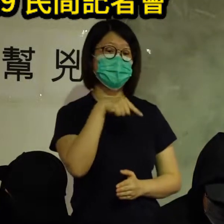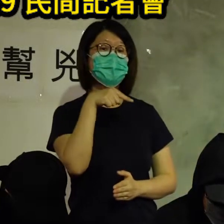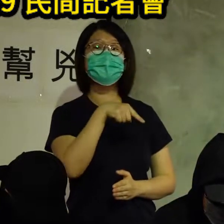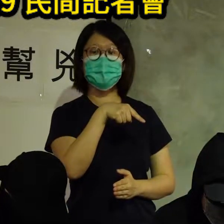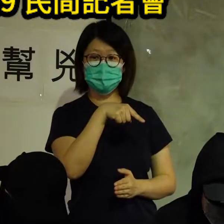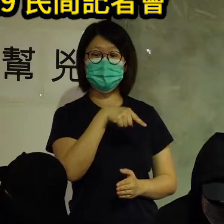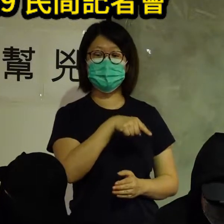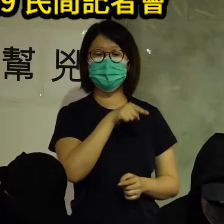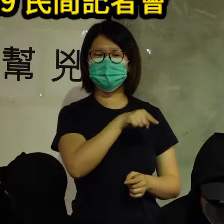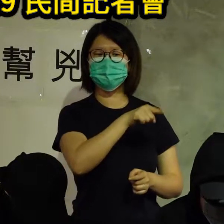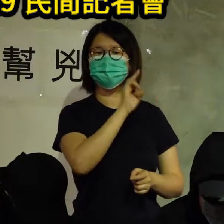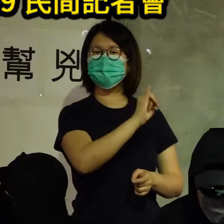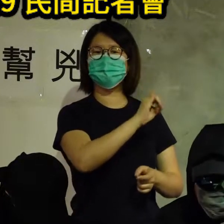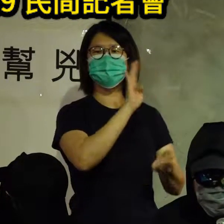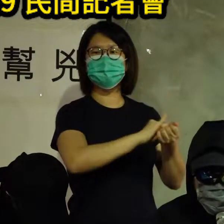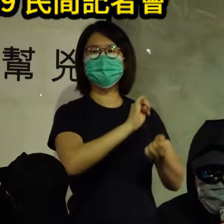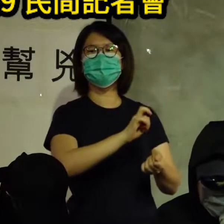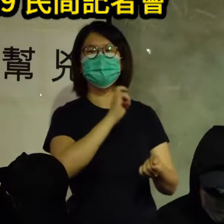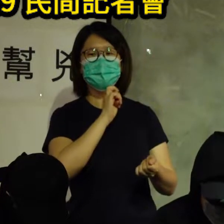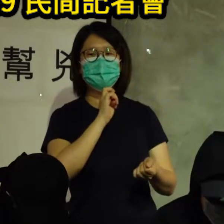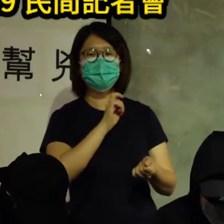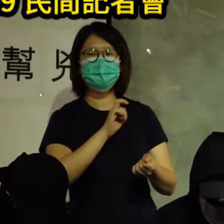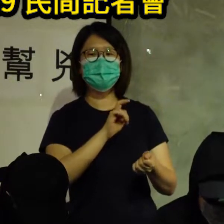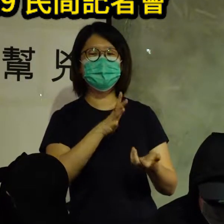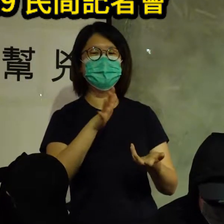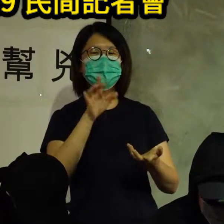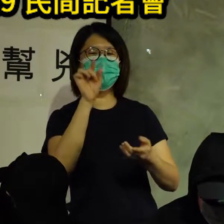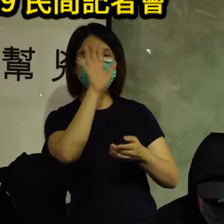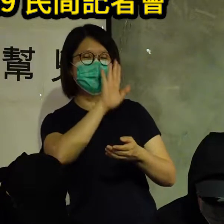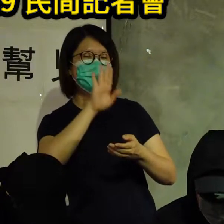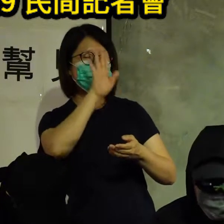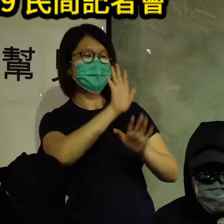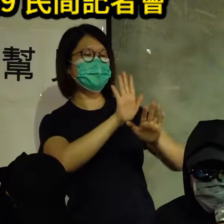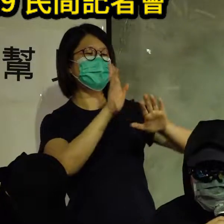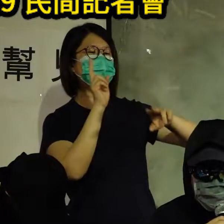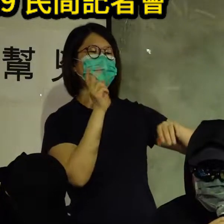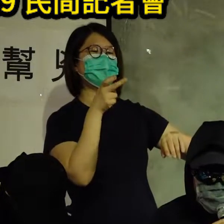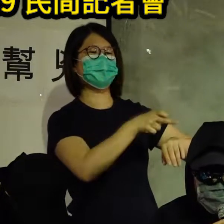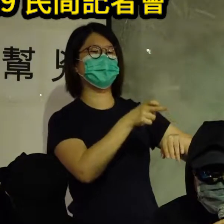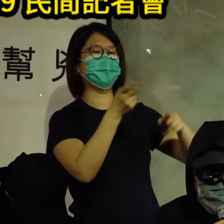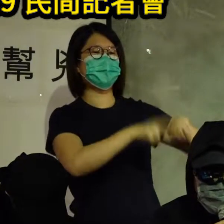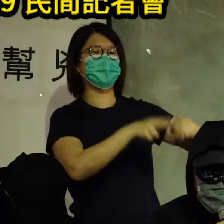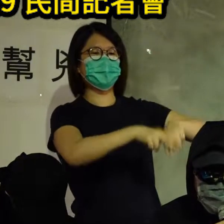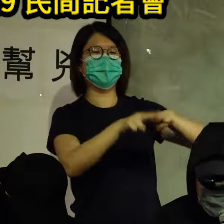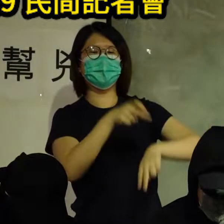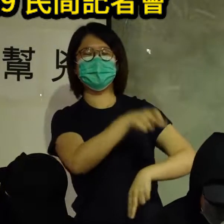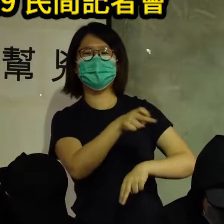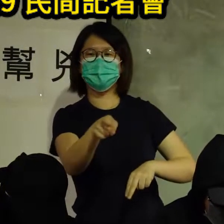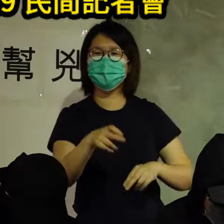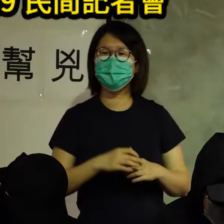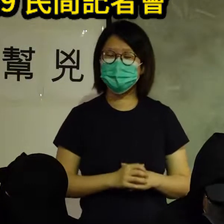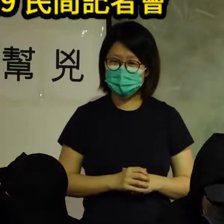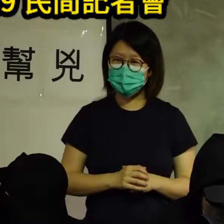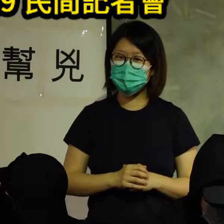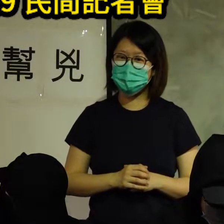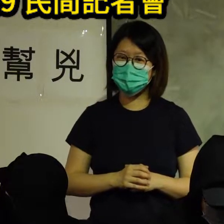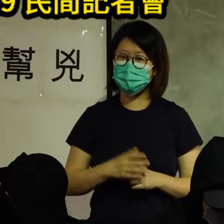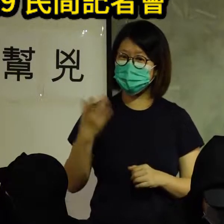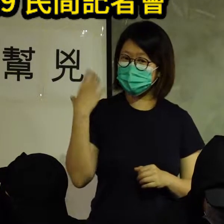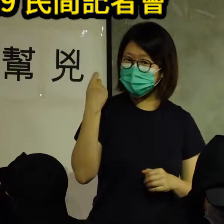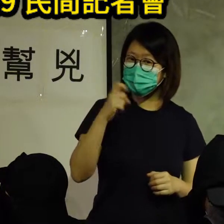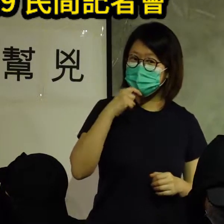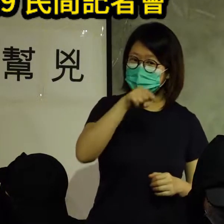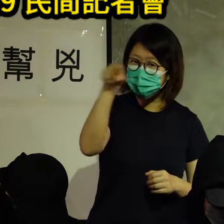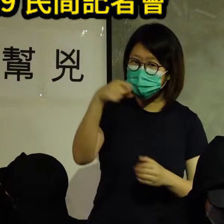迫使抗爭者在未經判罪之下接受嚴苛的保釋條件嚴重侵害其人身的